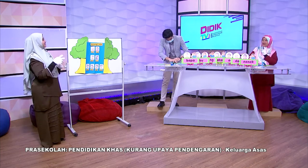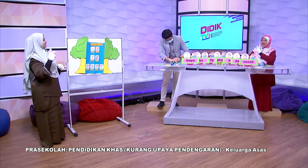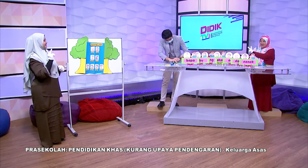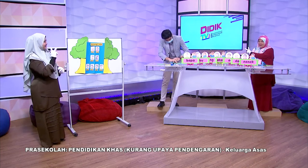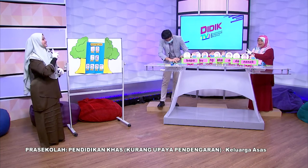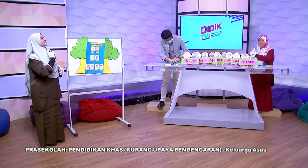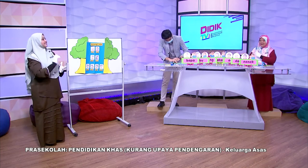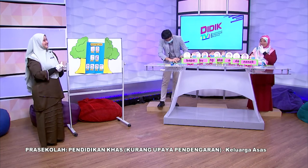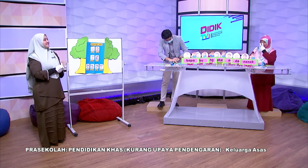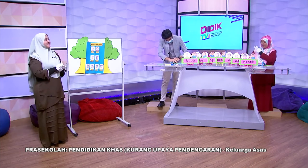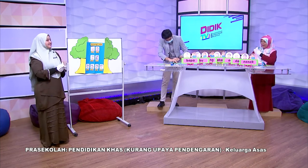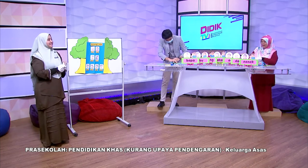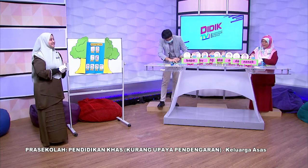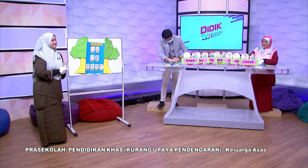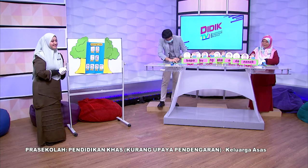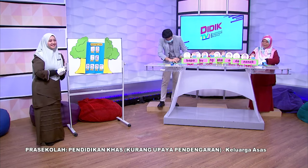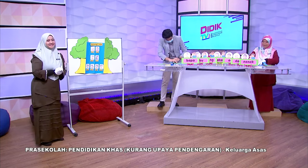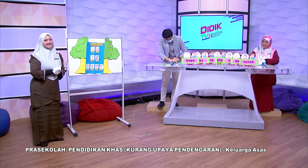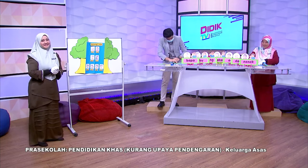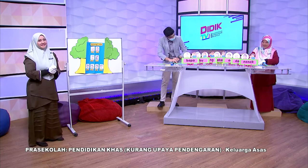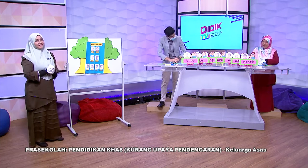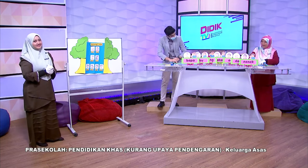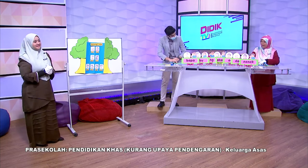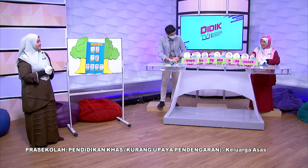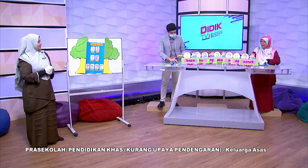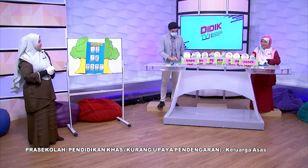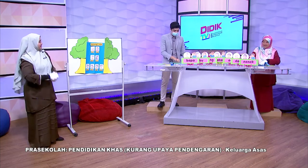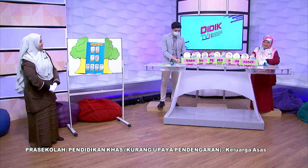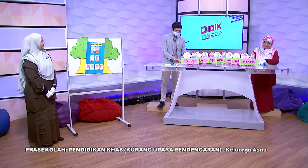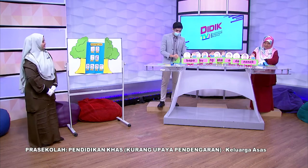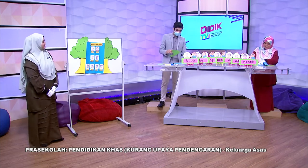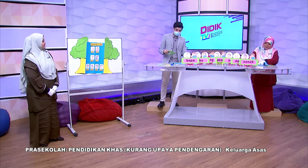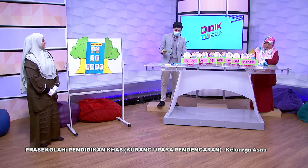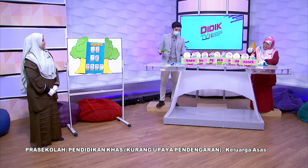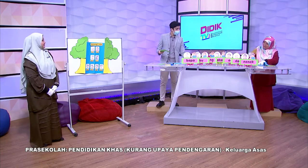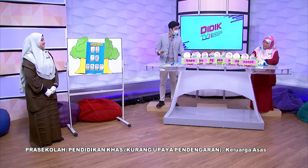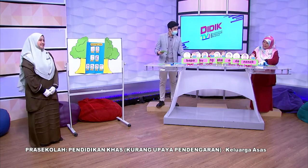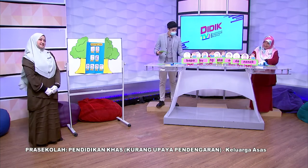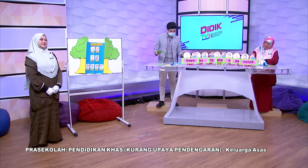kanan iPhone 5S oke bye oke oke oke